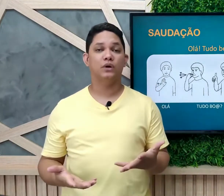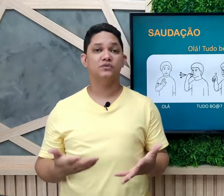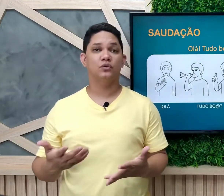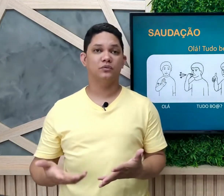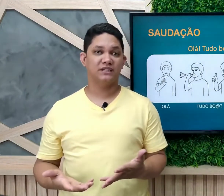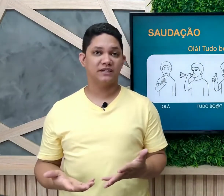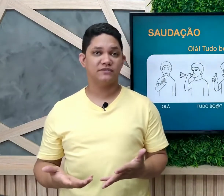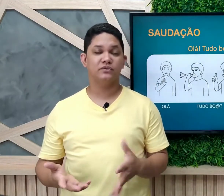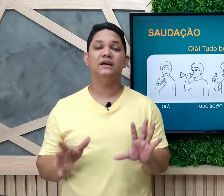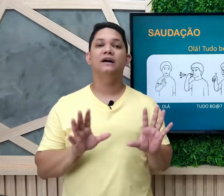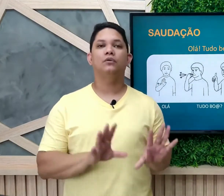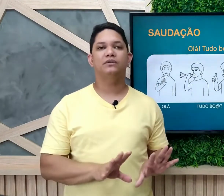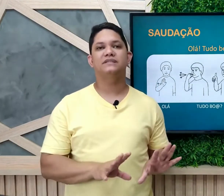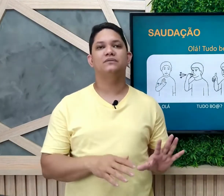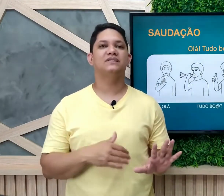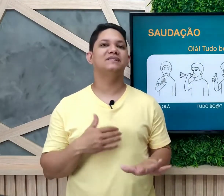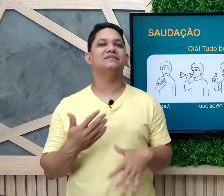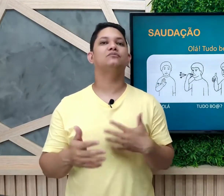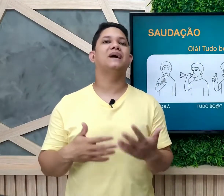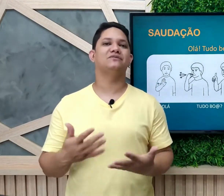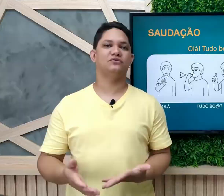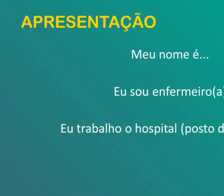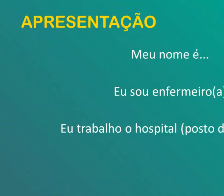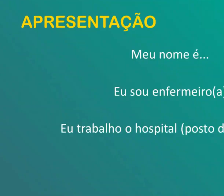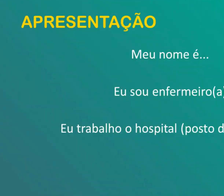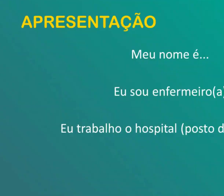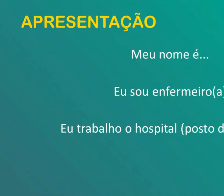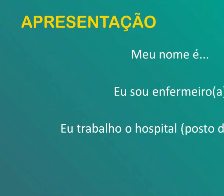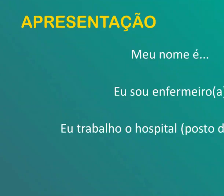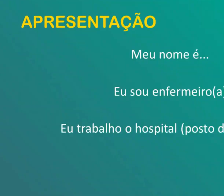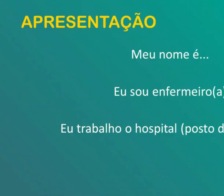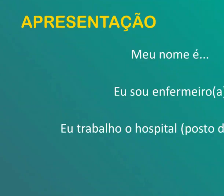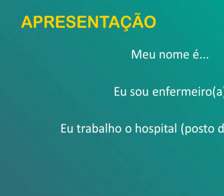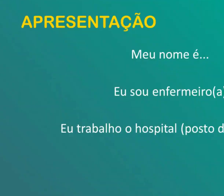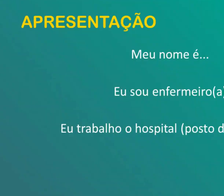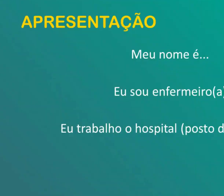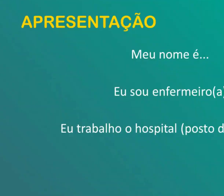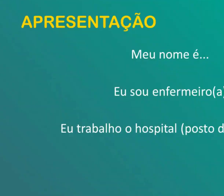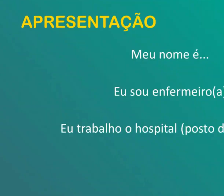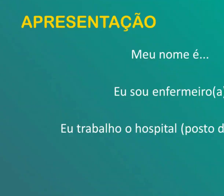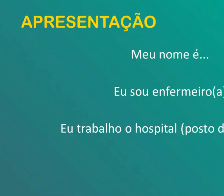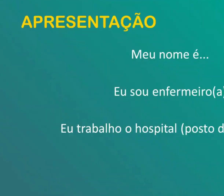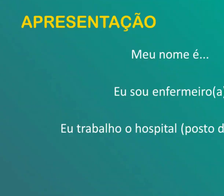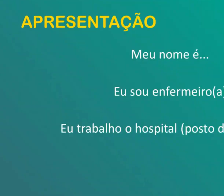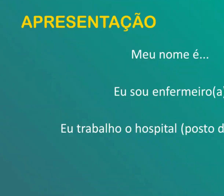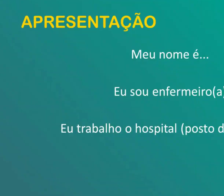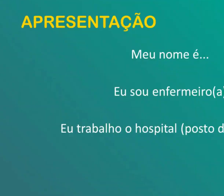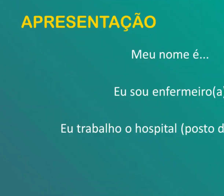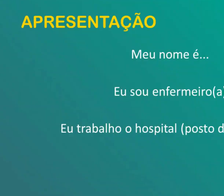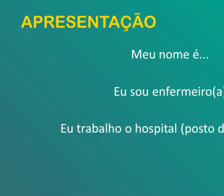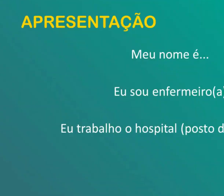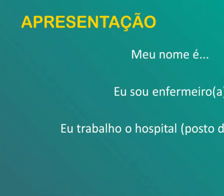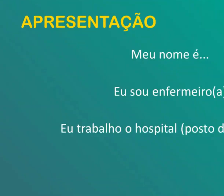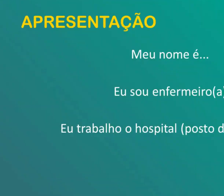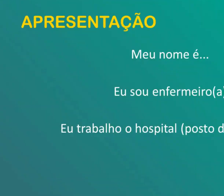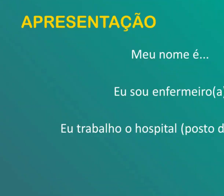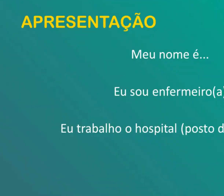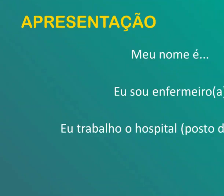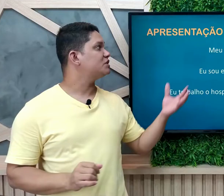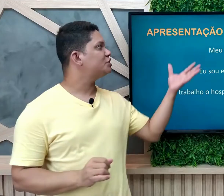sua comunidade surda qual é o sinal que tem sido mais utilizado. Avançando então nos nossos estudos de apresentação pessoal, a gente